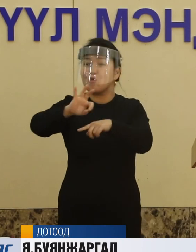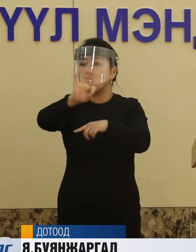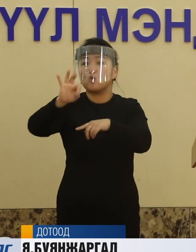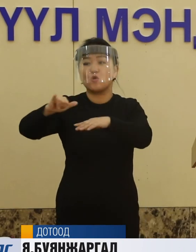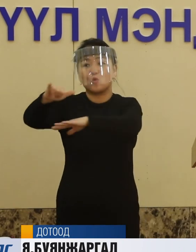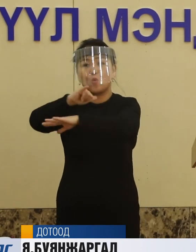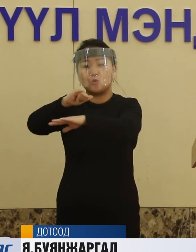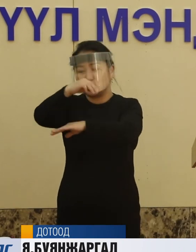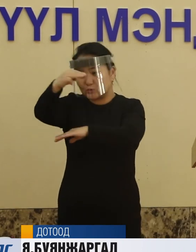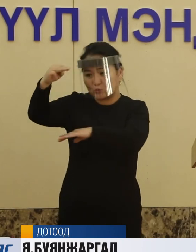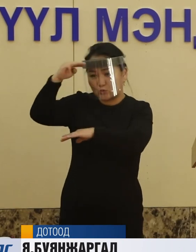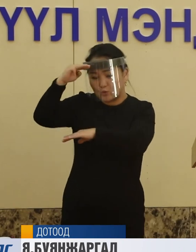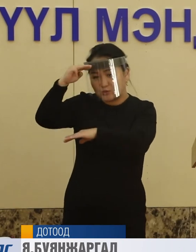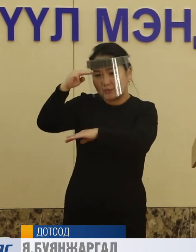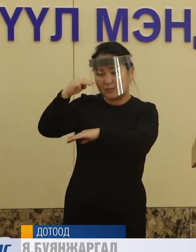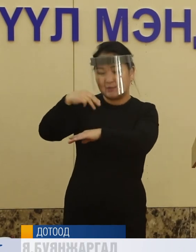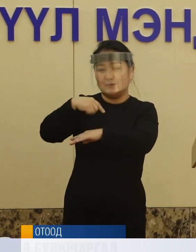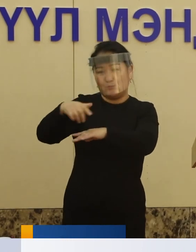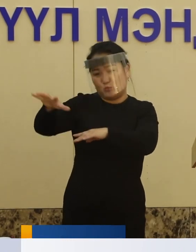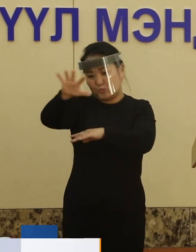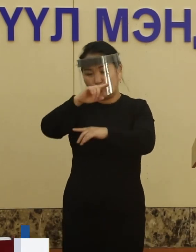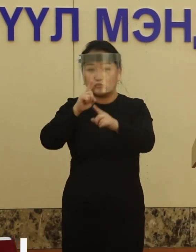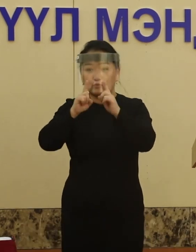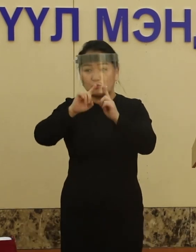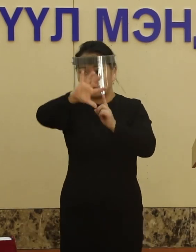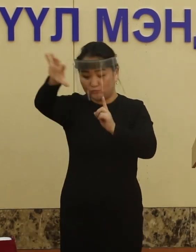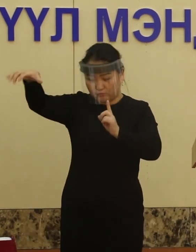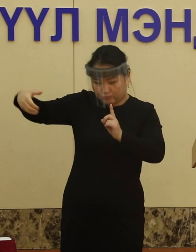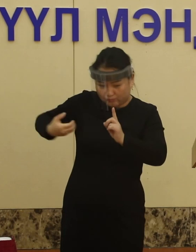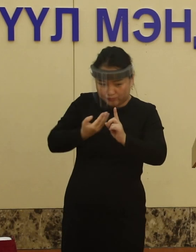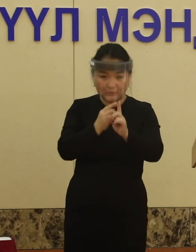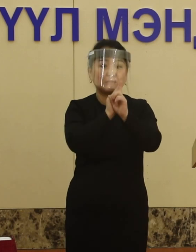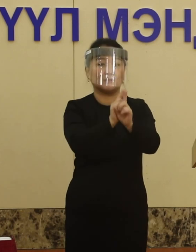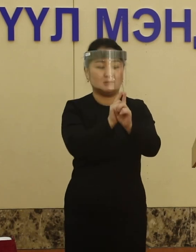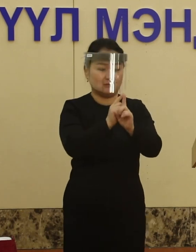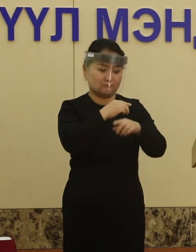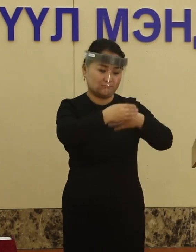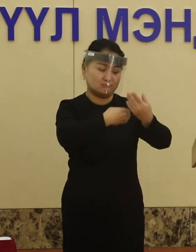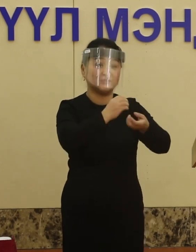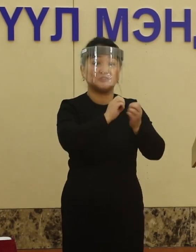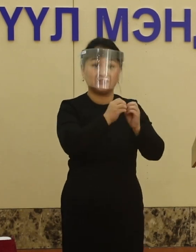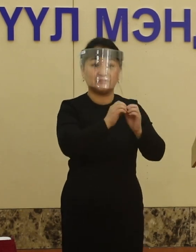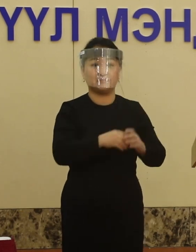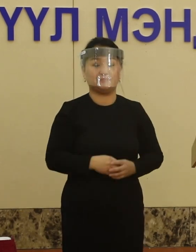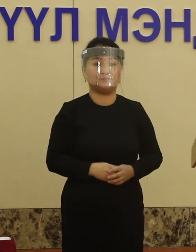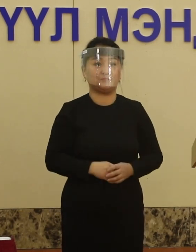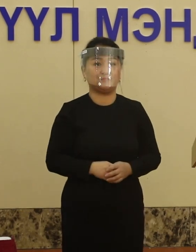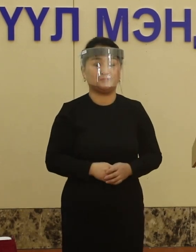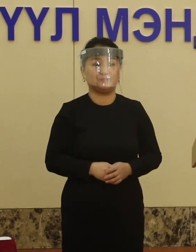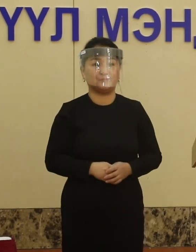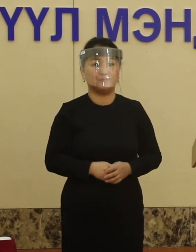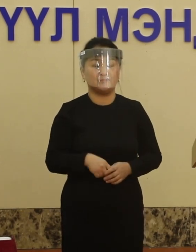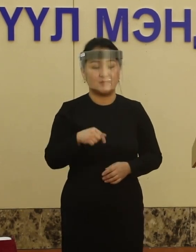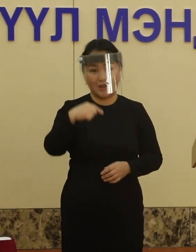туршлагыг дэлхийн эрүүл мэндийн байгууллага өгч байгаа зөвлөмжөд мөрдөж ингэж ажиллаж байгаа. За